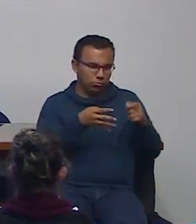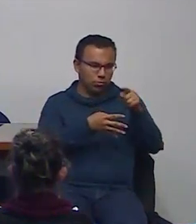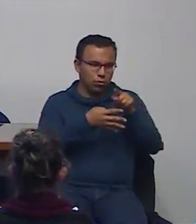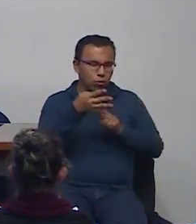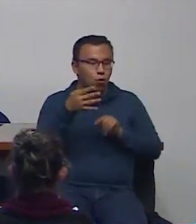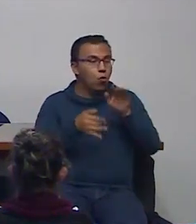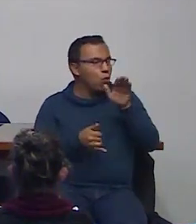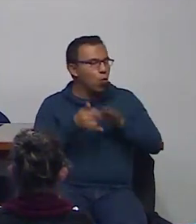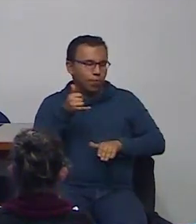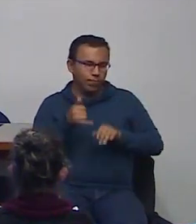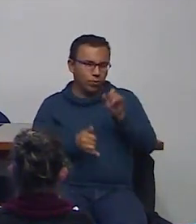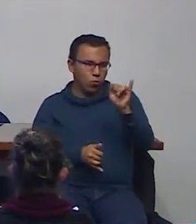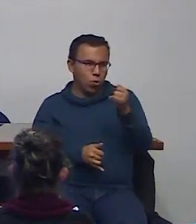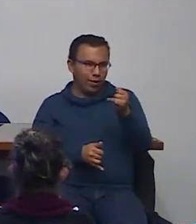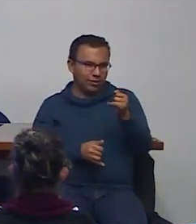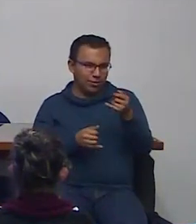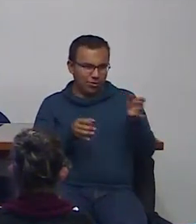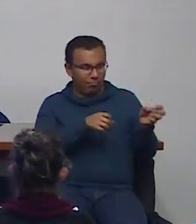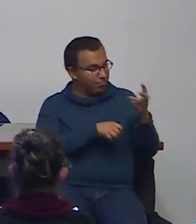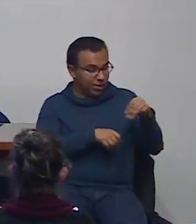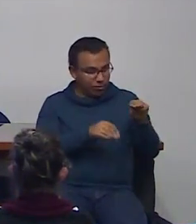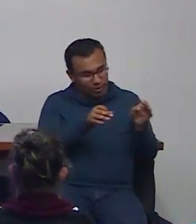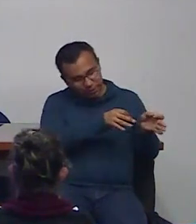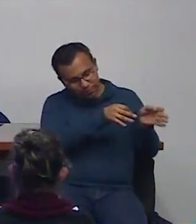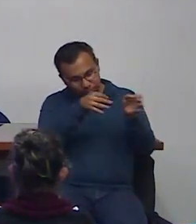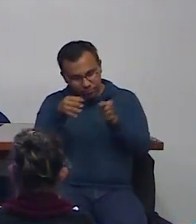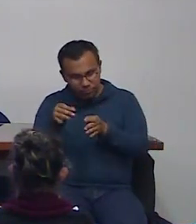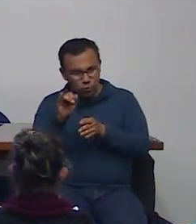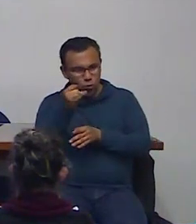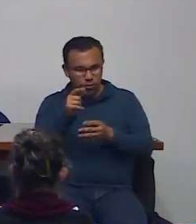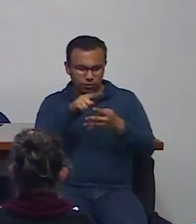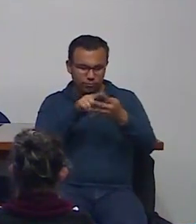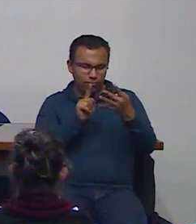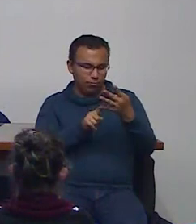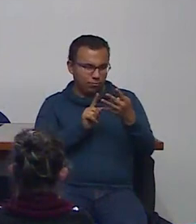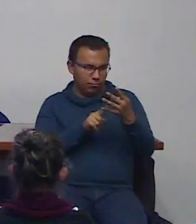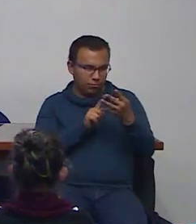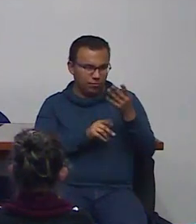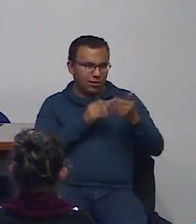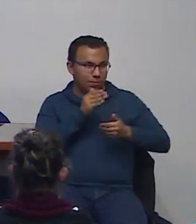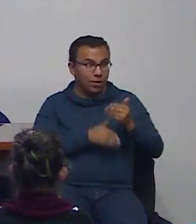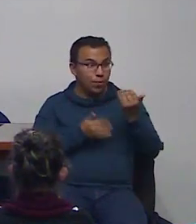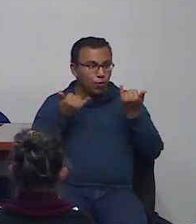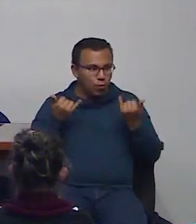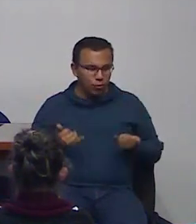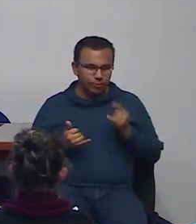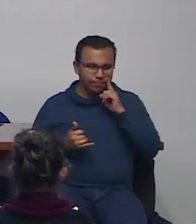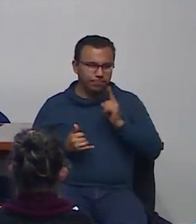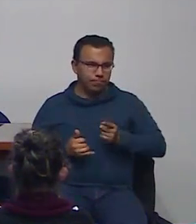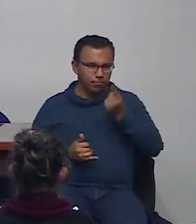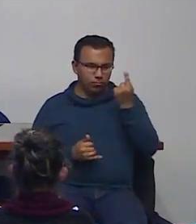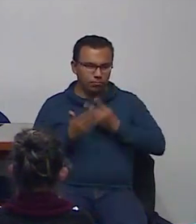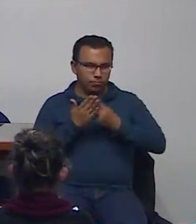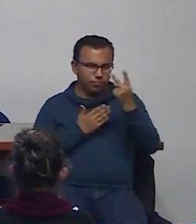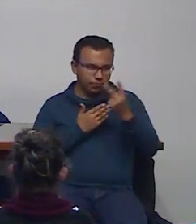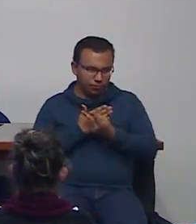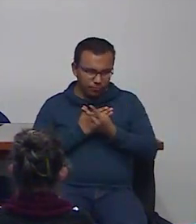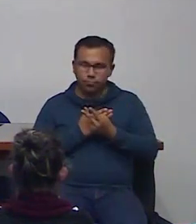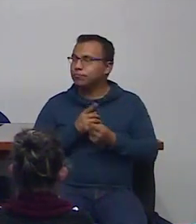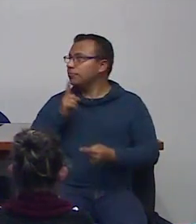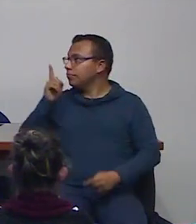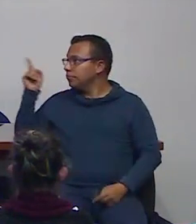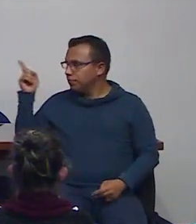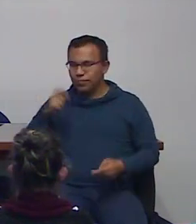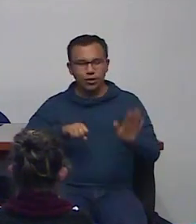jueves de cada mes Contamos con cuatro encuentros arrancamos el día de hoy con la presentación del proyecto music